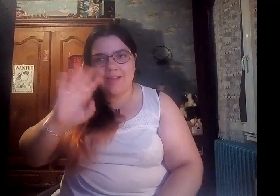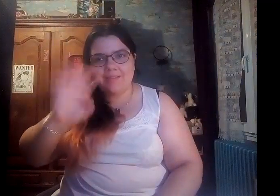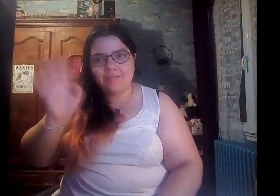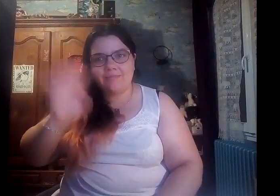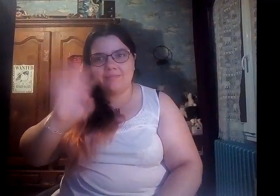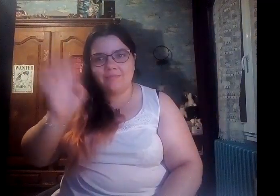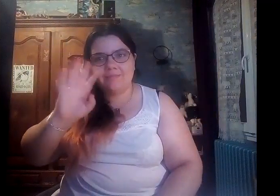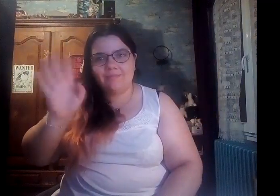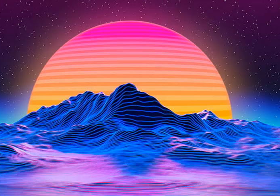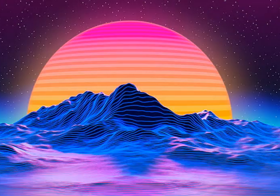bye